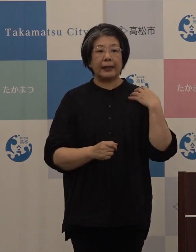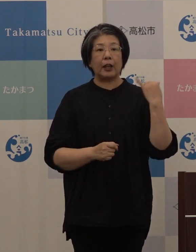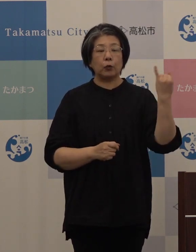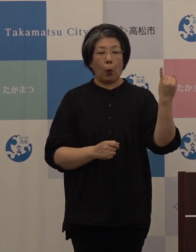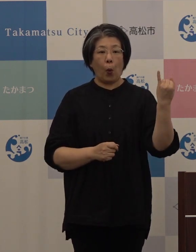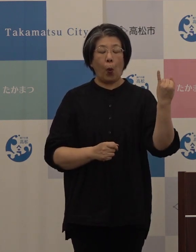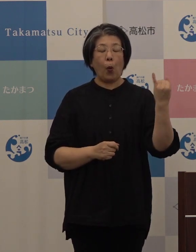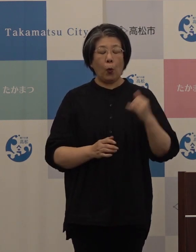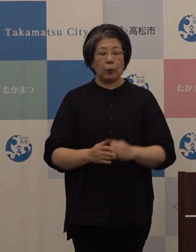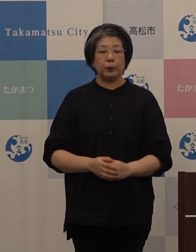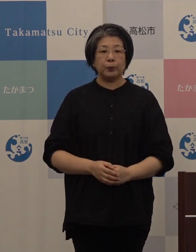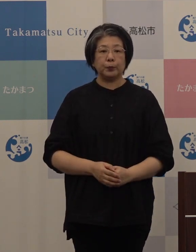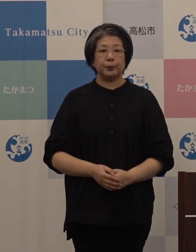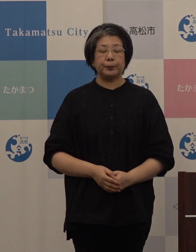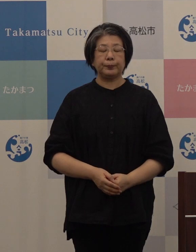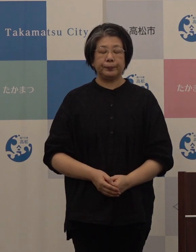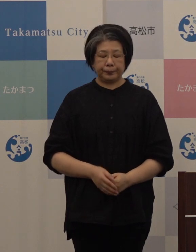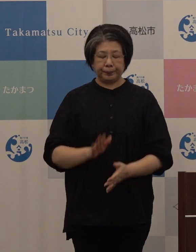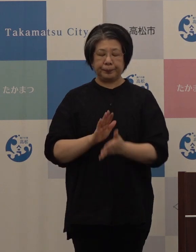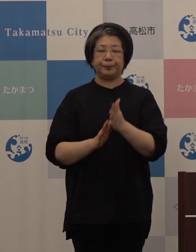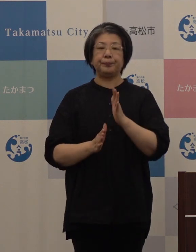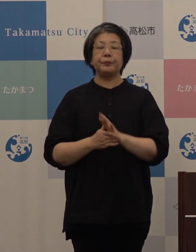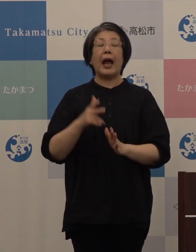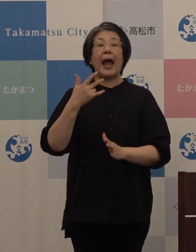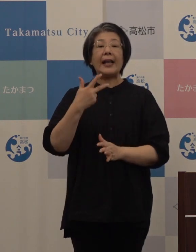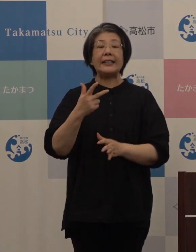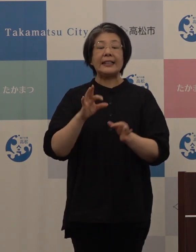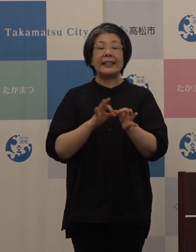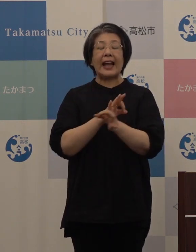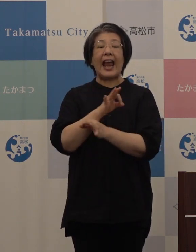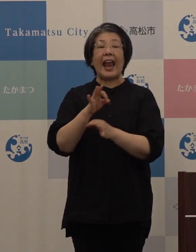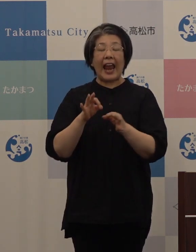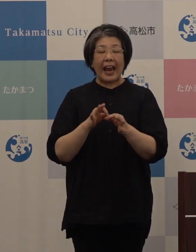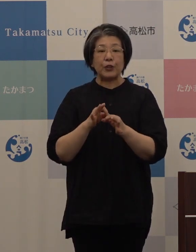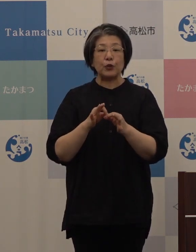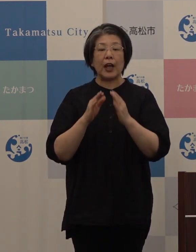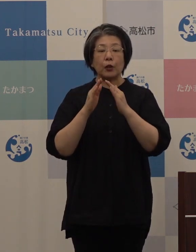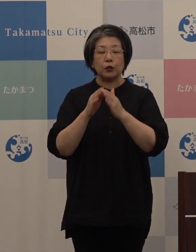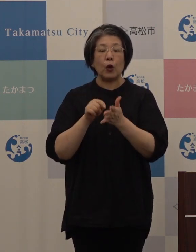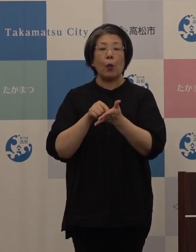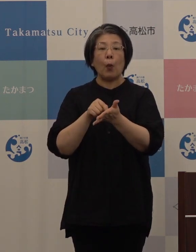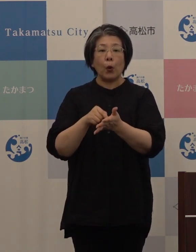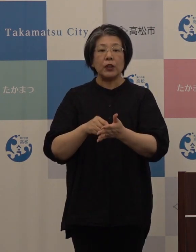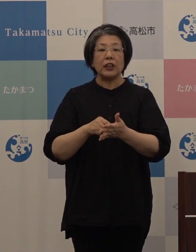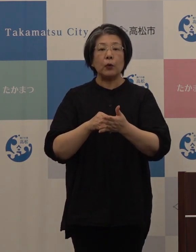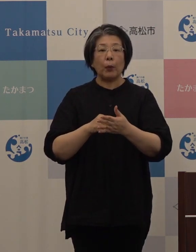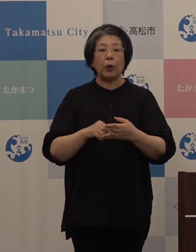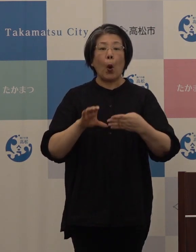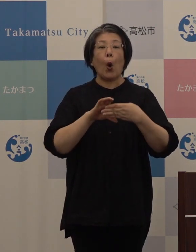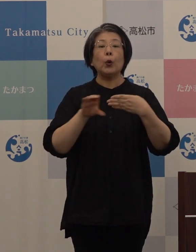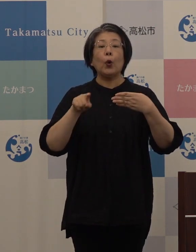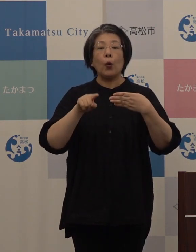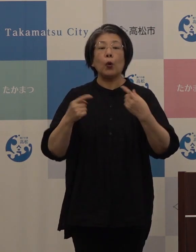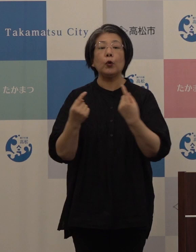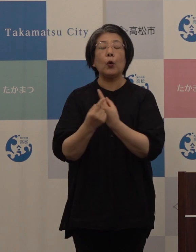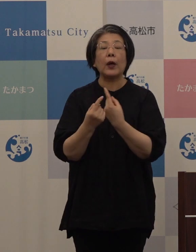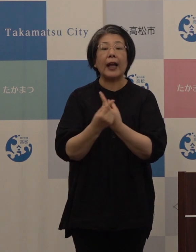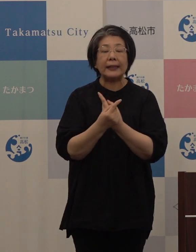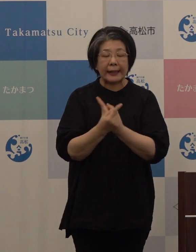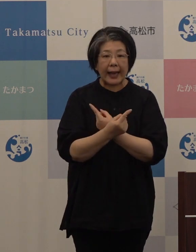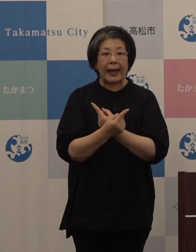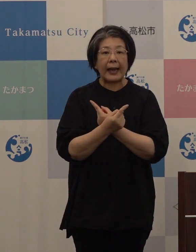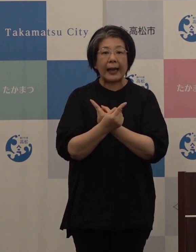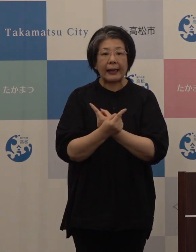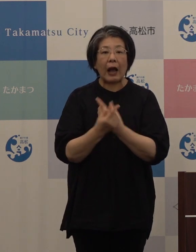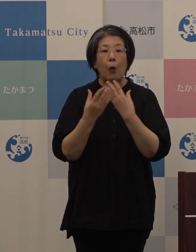ているんだけども、 市営住宅の要綱改正の時間が必要になりますので、要綱改正ができましたら家